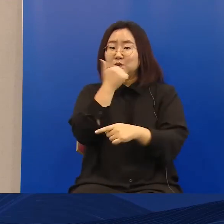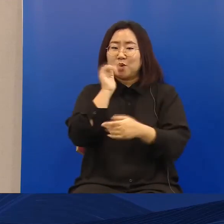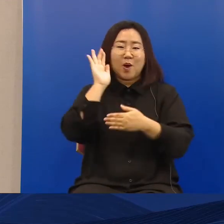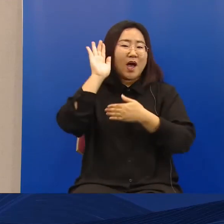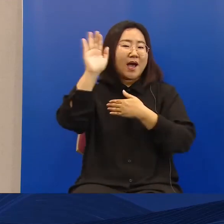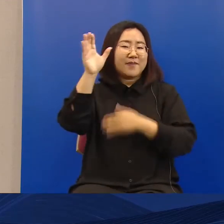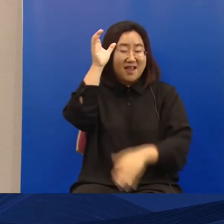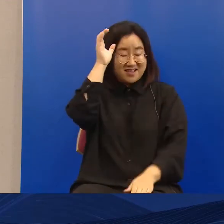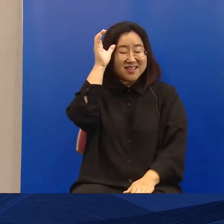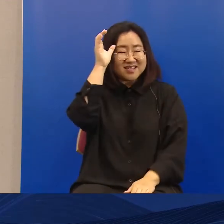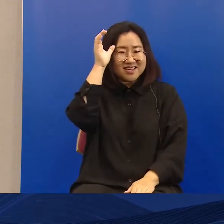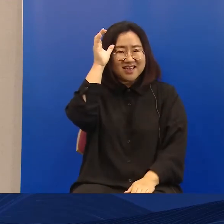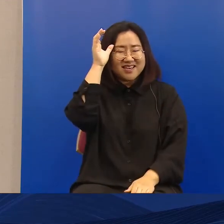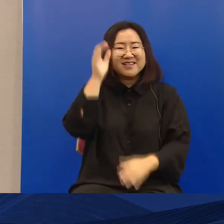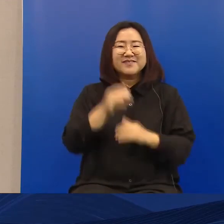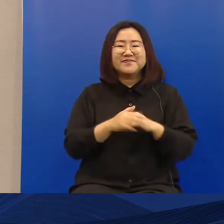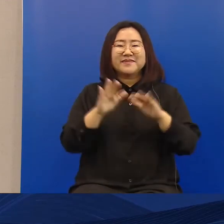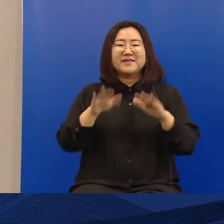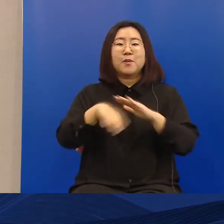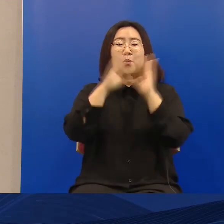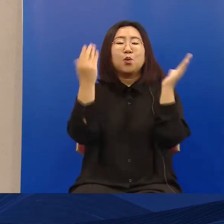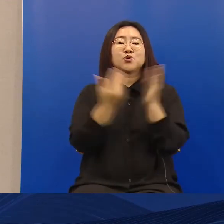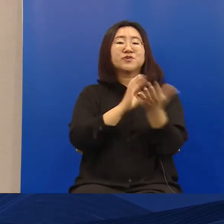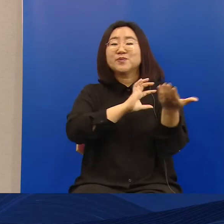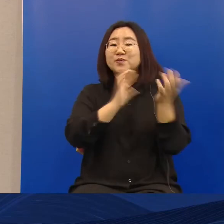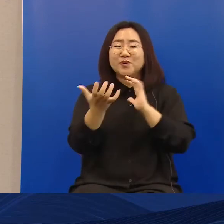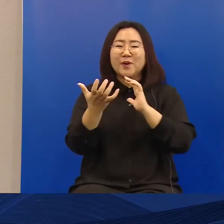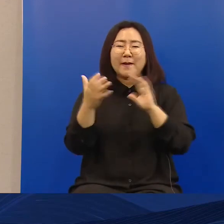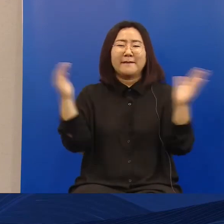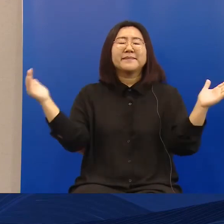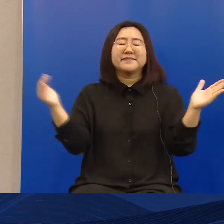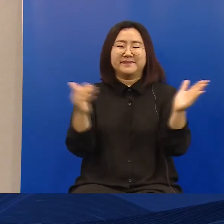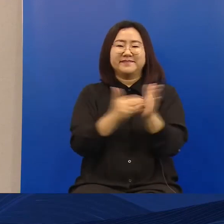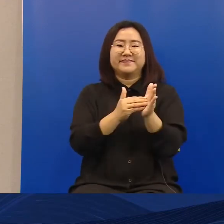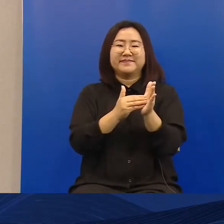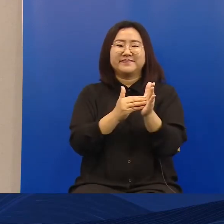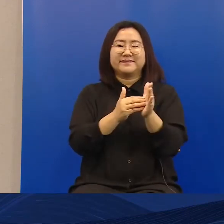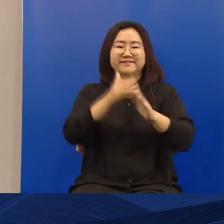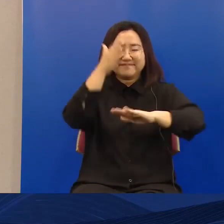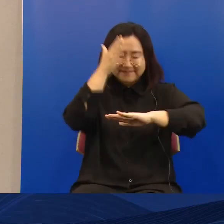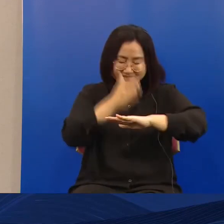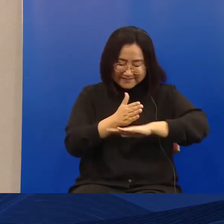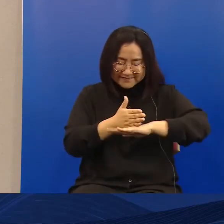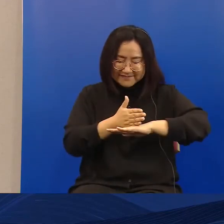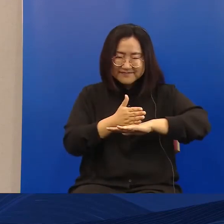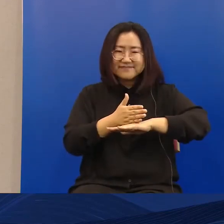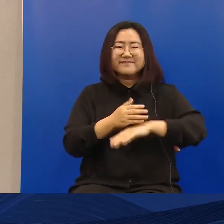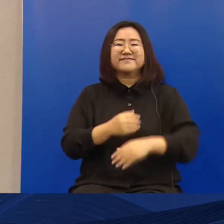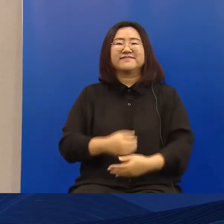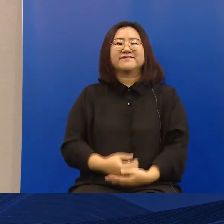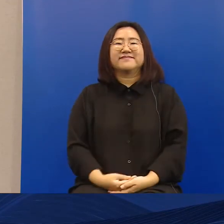통역의 앞날을 기대하면서 이상으로 모든 포럼을 마치도록 하겠습니다. 감사합니다.